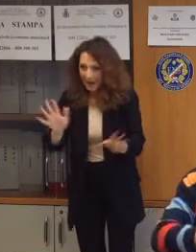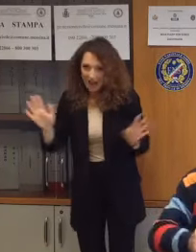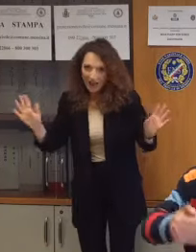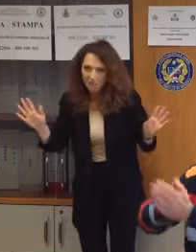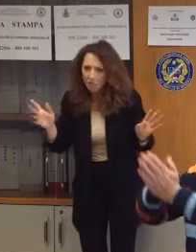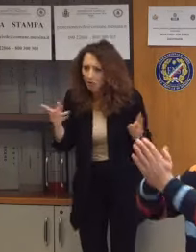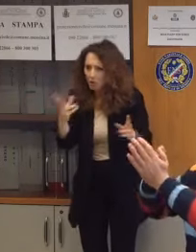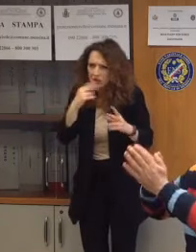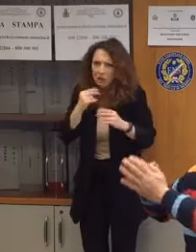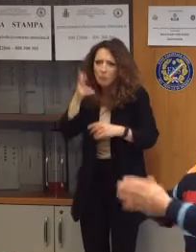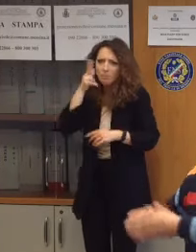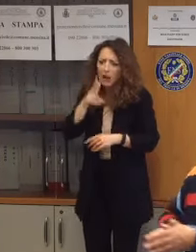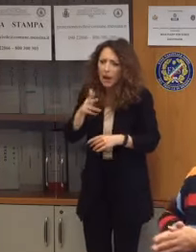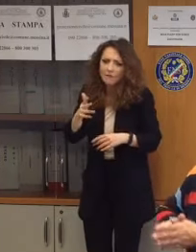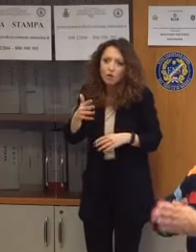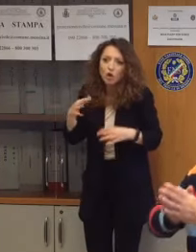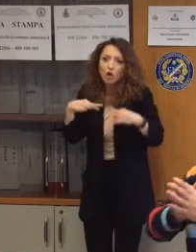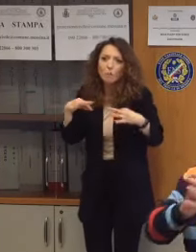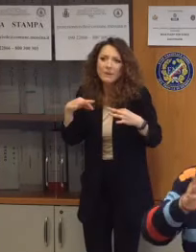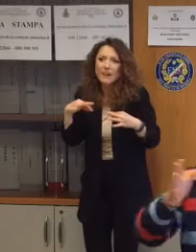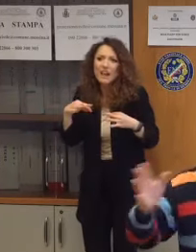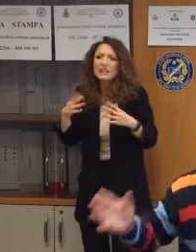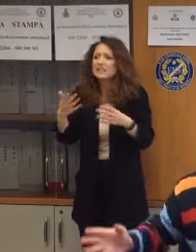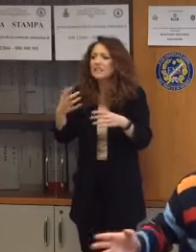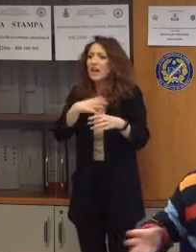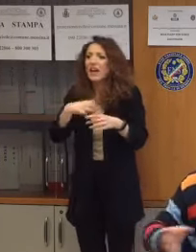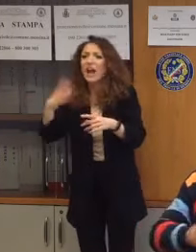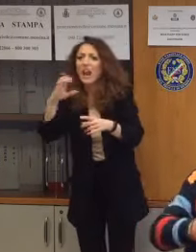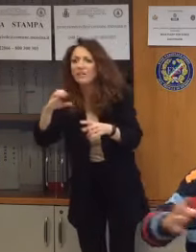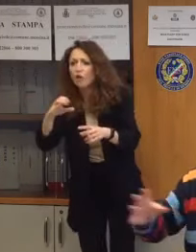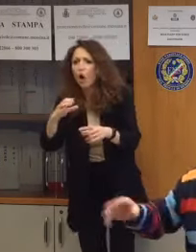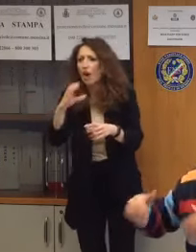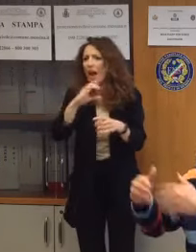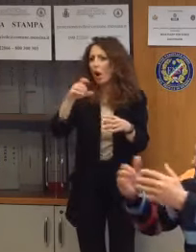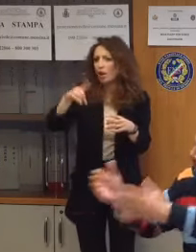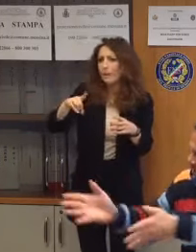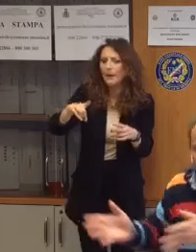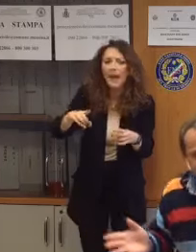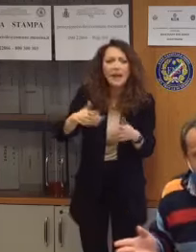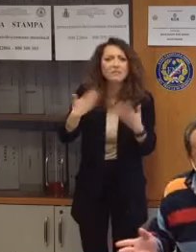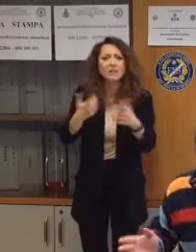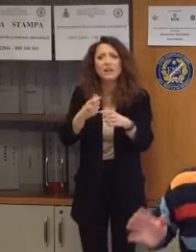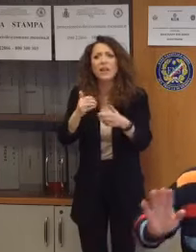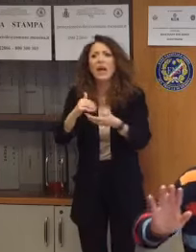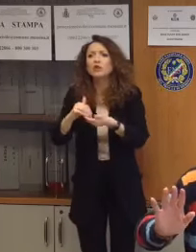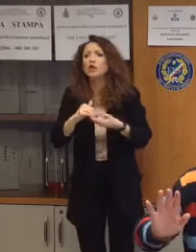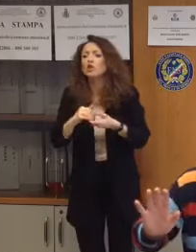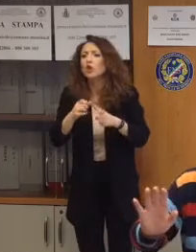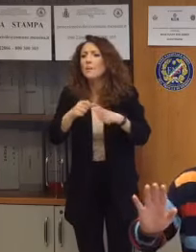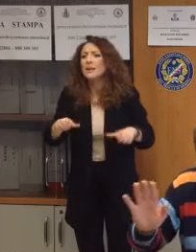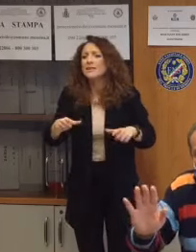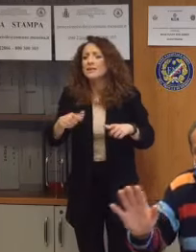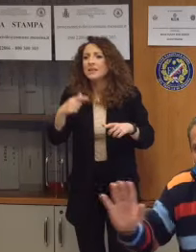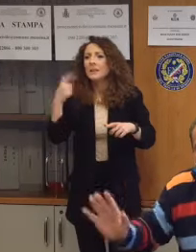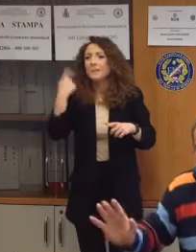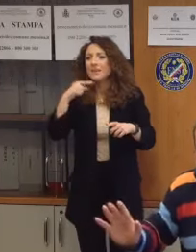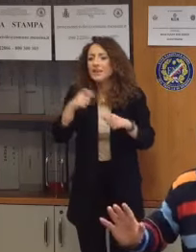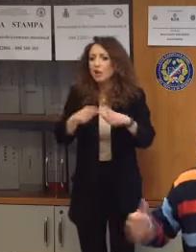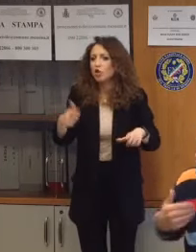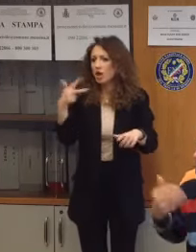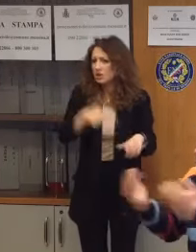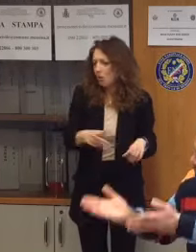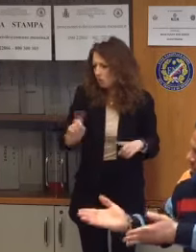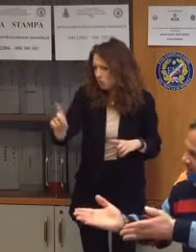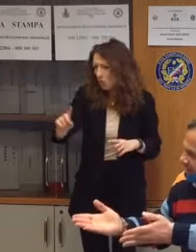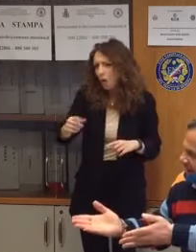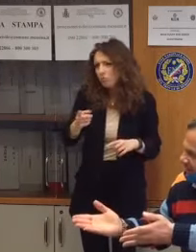alla Carlotta Previti, alla Messina Social City, che sono riuscita a partire intanto, no, per carità,